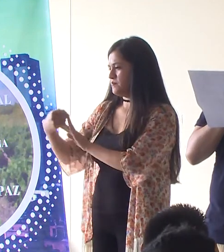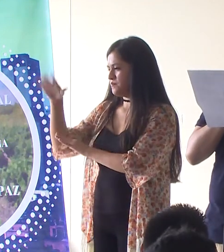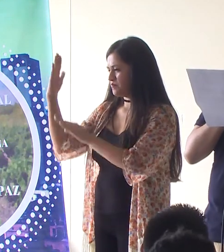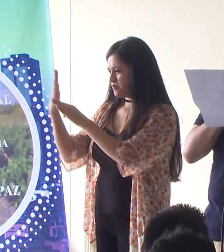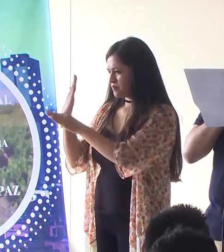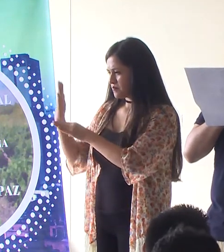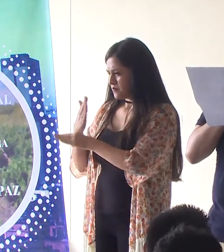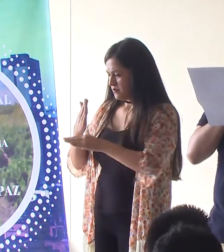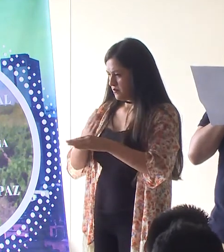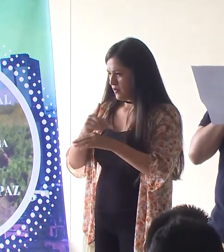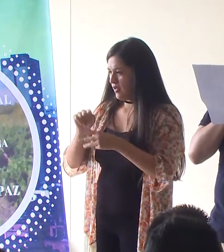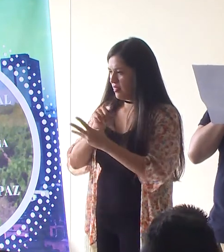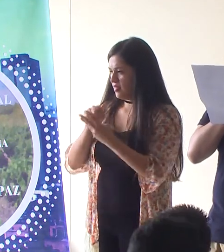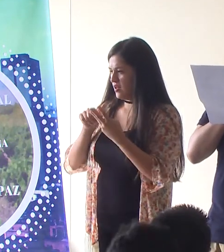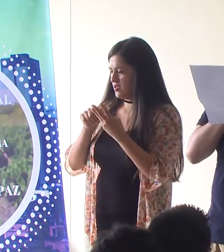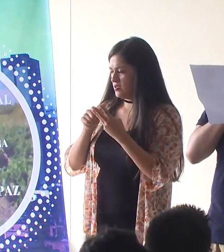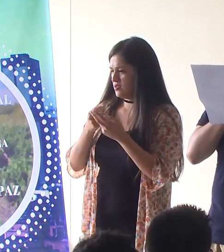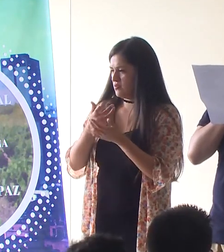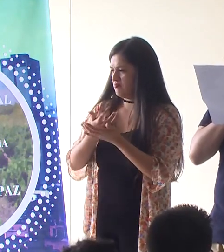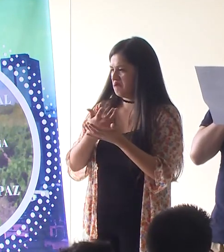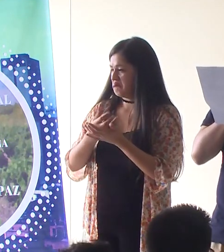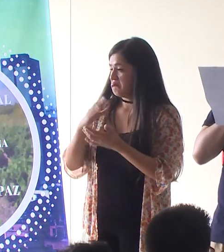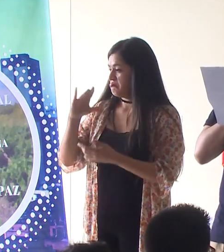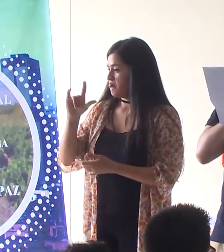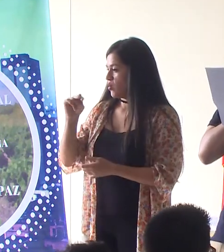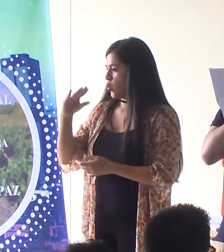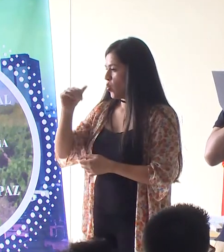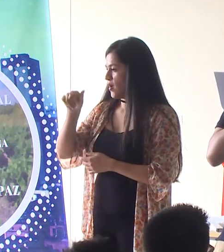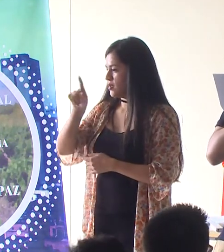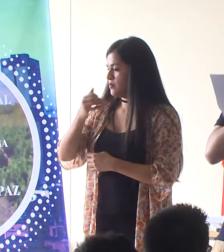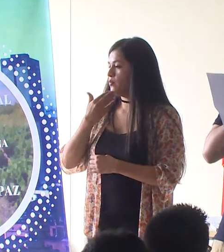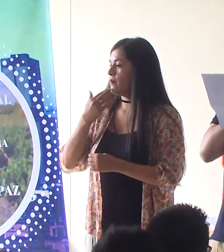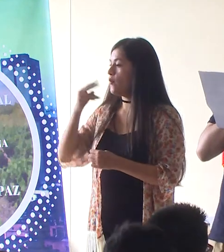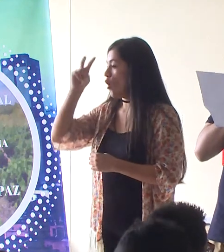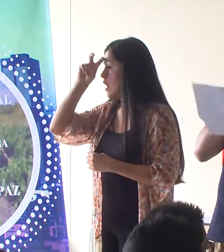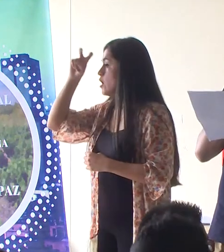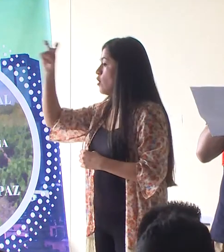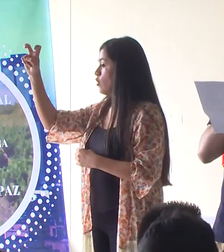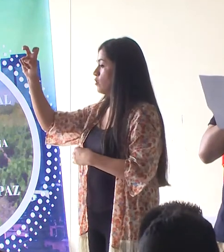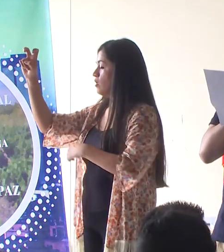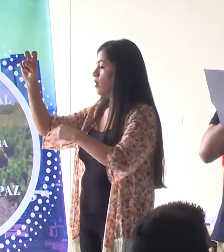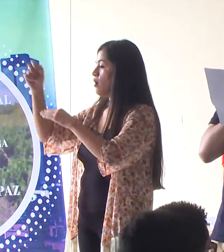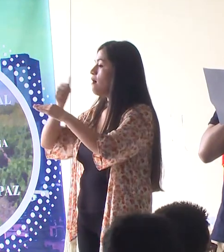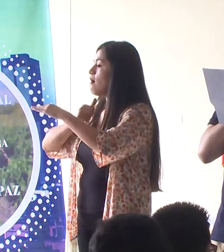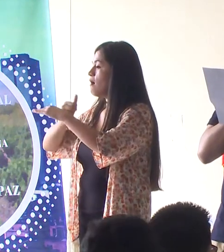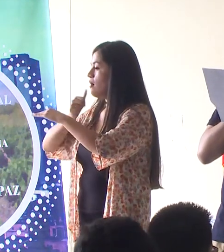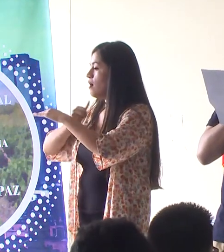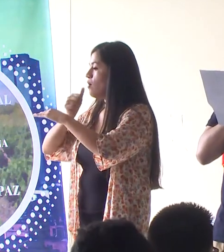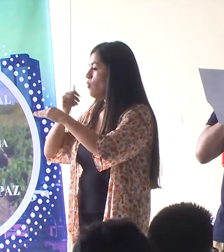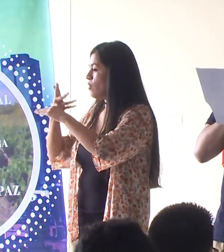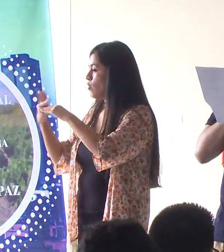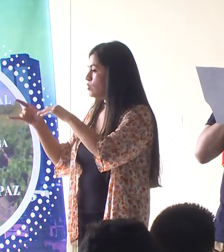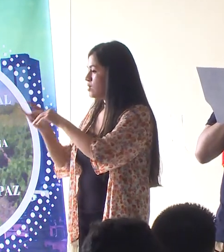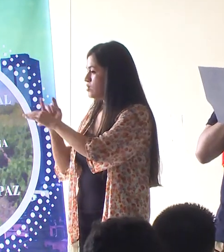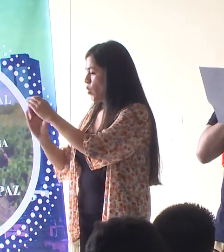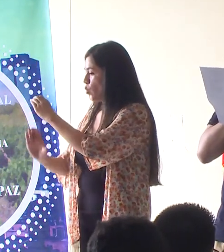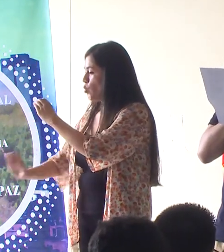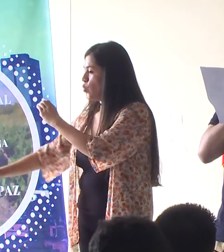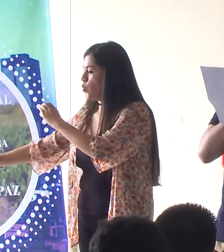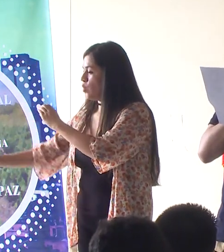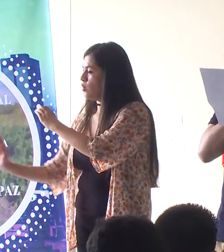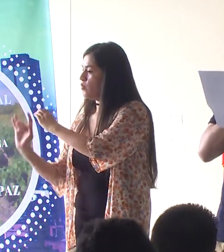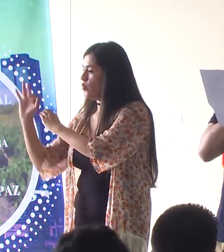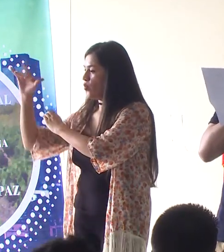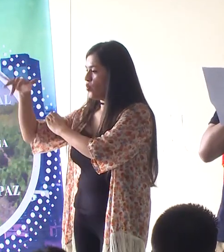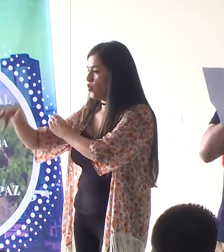cuencas la sabana norte y occidente consumen aguas subterráneas y superficiales para los cultivos más rentables los humedales